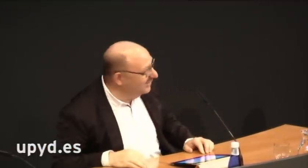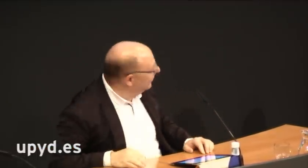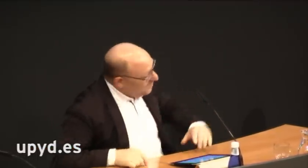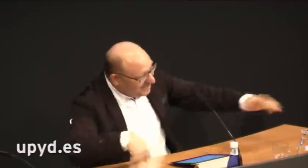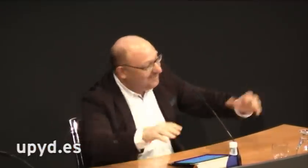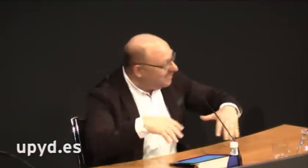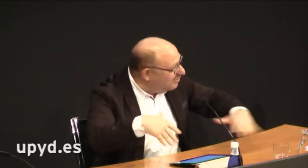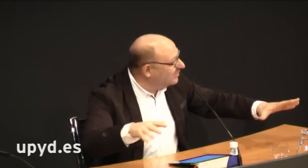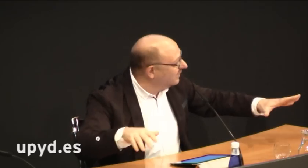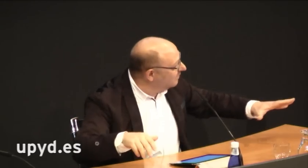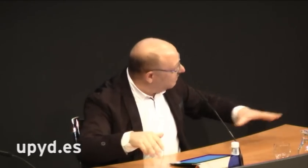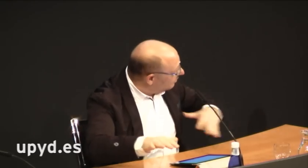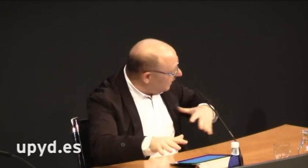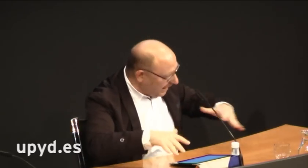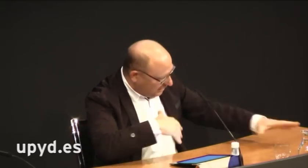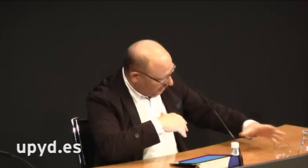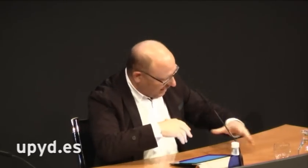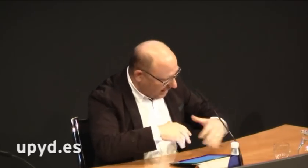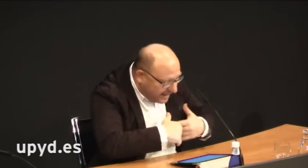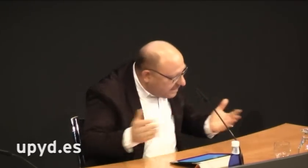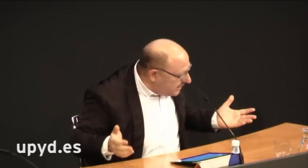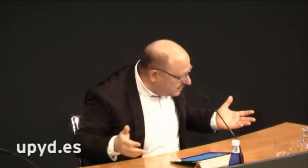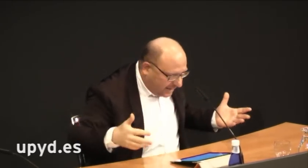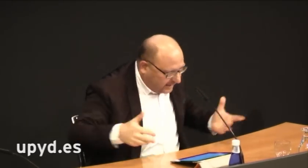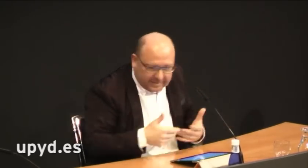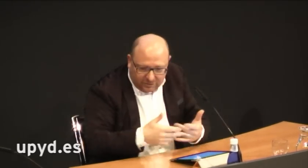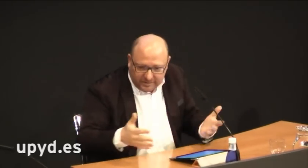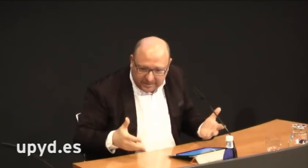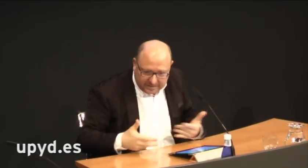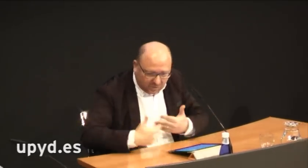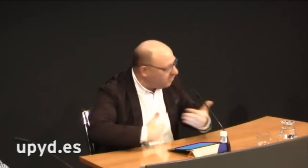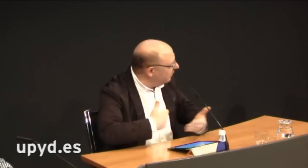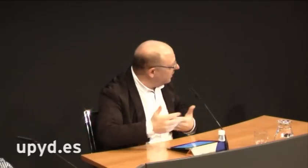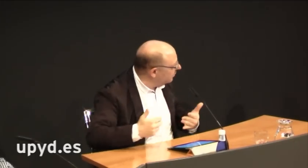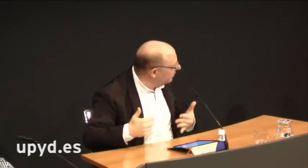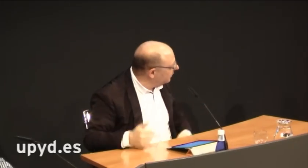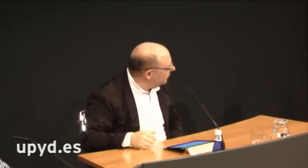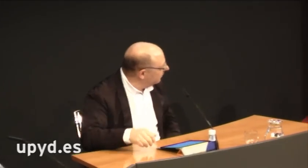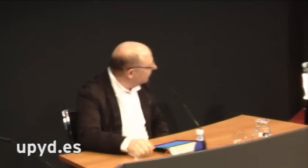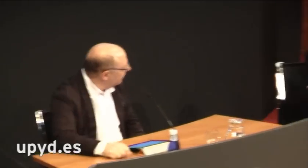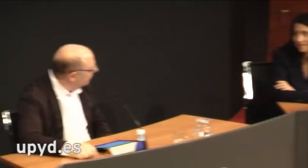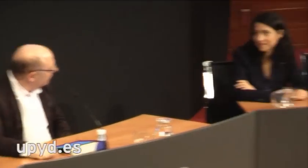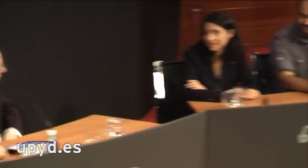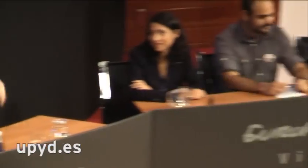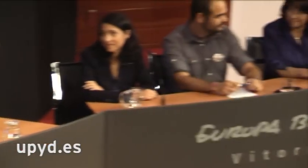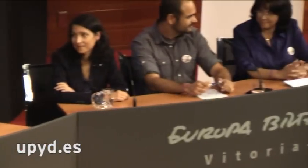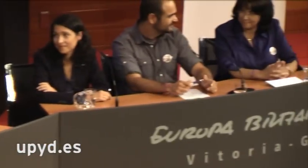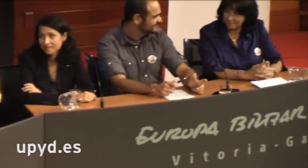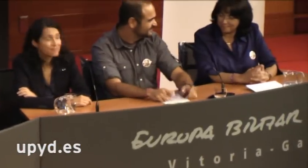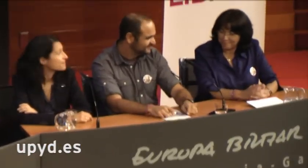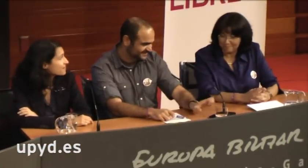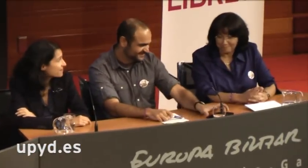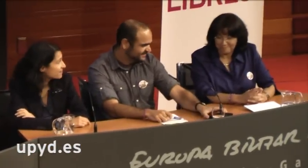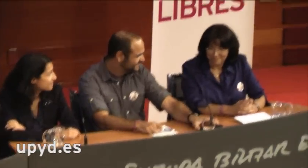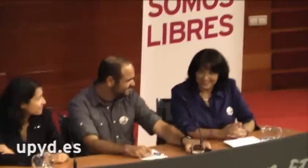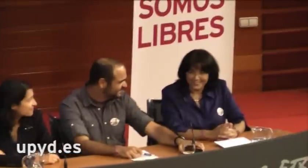Es muy curioso, pero vamos a eso, a qué hacéis, ¿qué hacéis? ¿A qué os dedicáis? ¿Cómo colaboráis con el partido? Bueno, en tu caso,